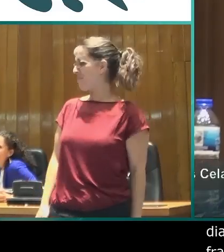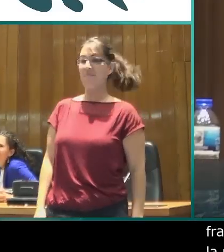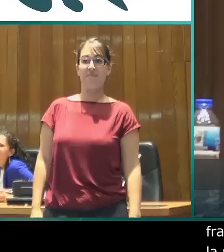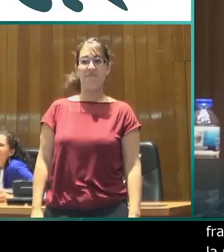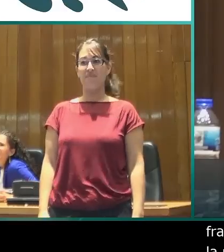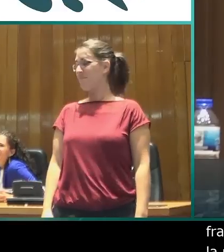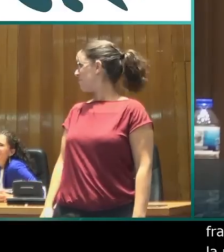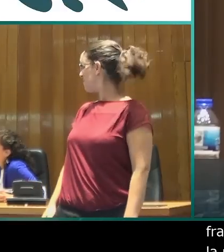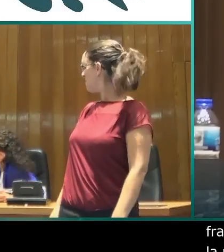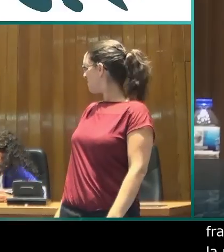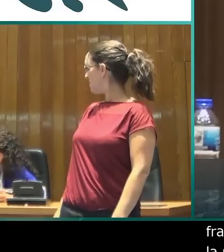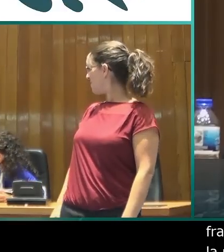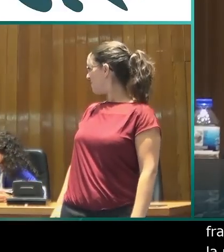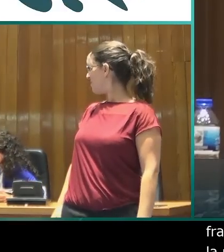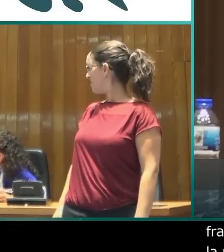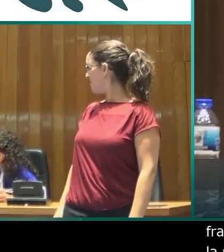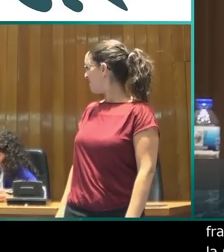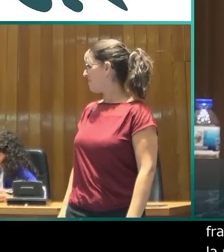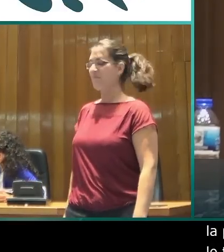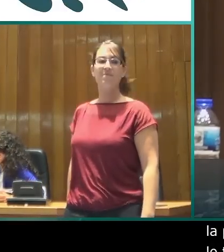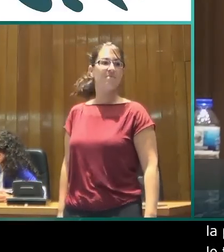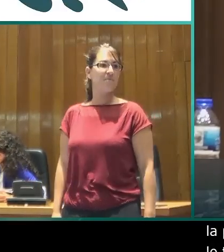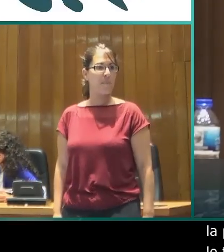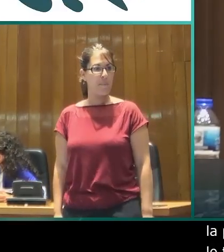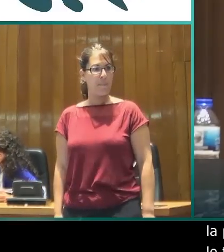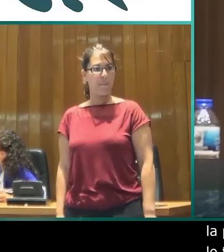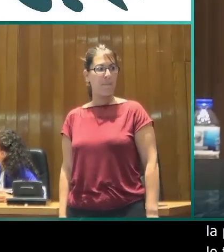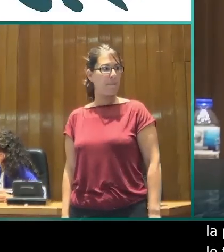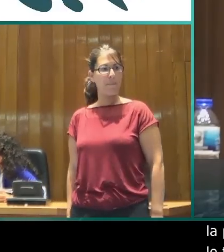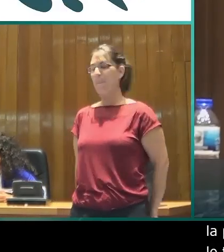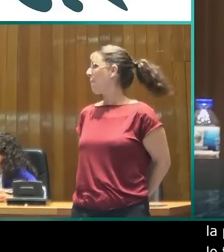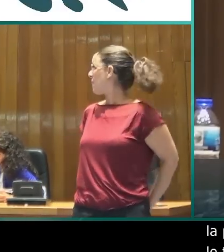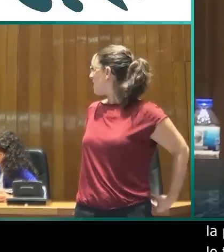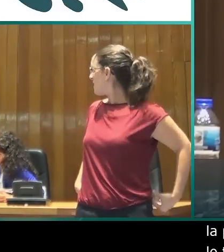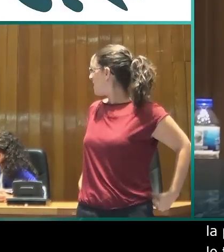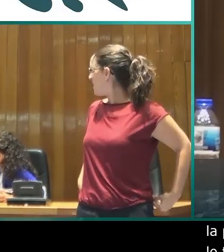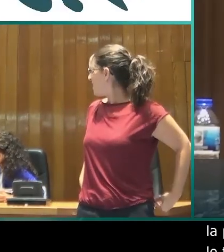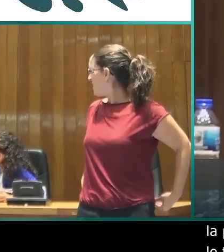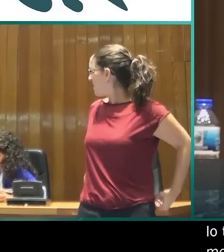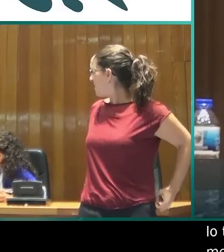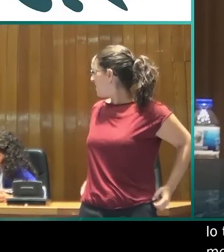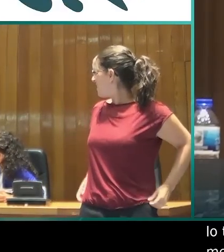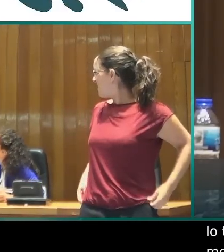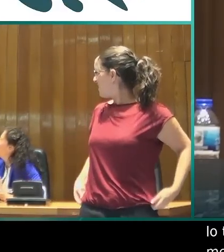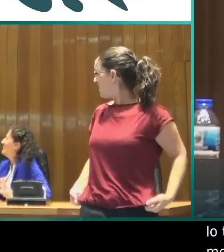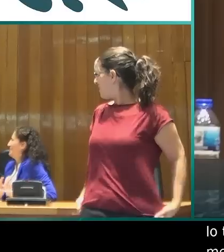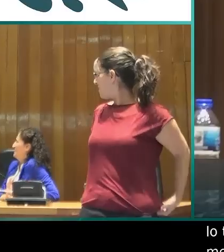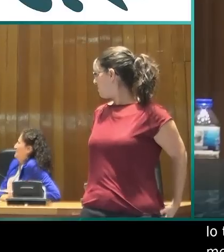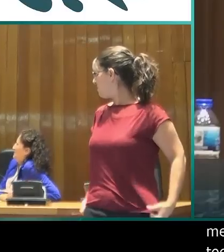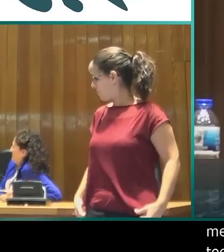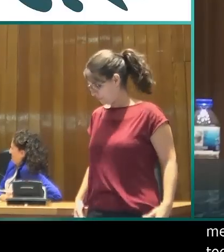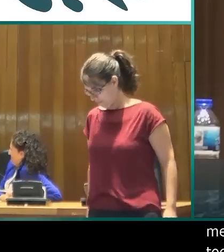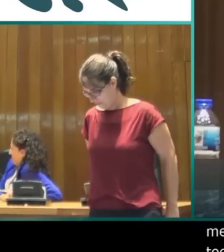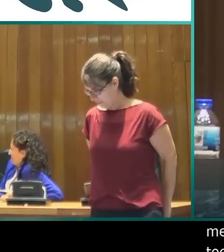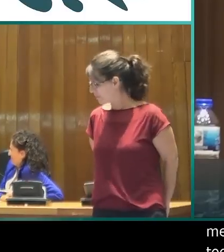y sobre la investigación de la lengua de signos española, coincidiendo con el